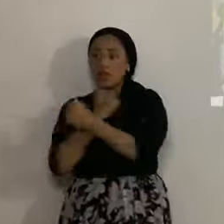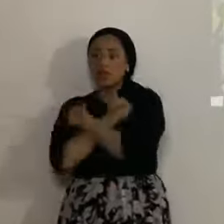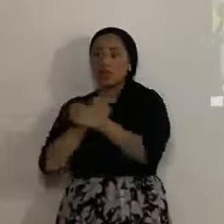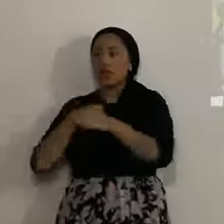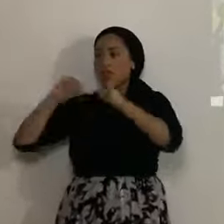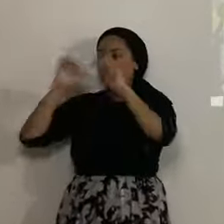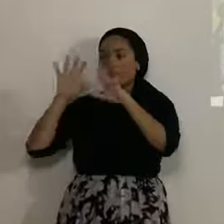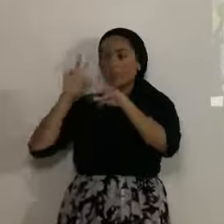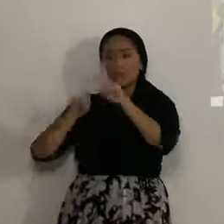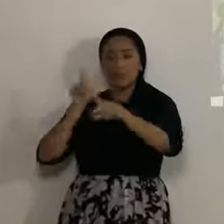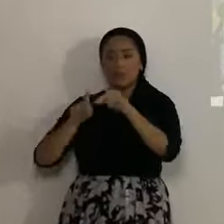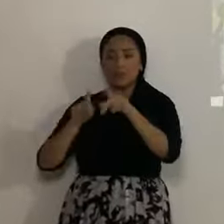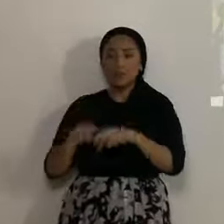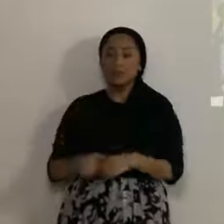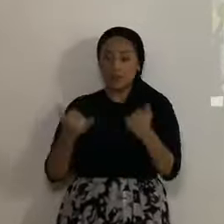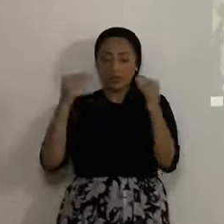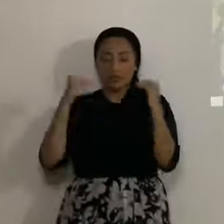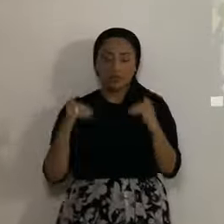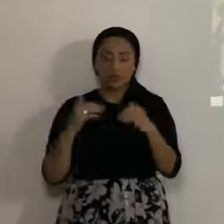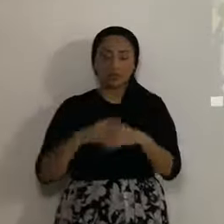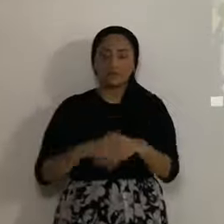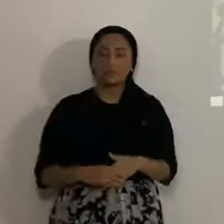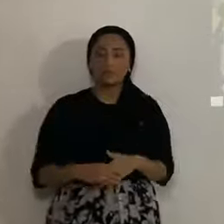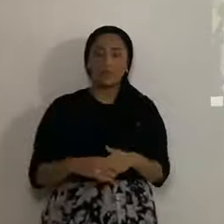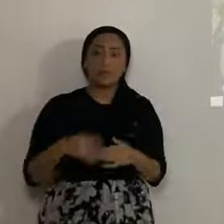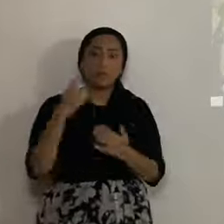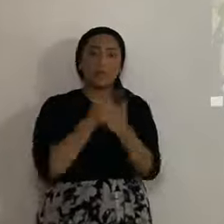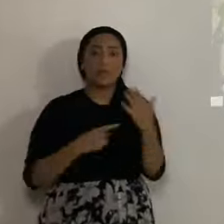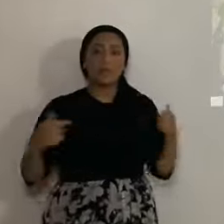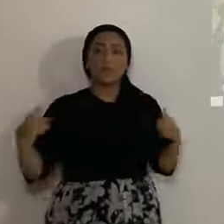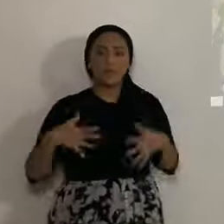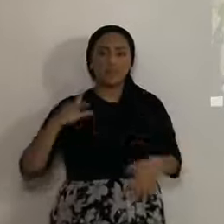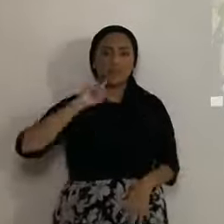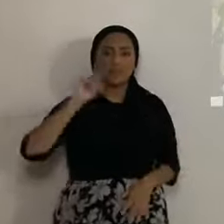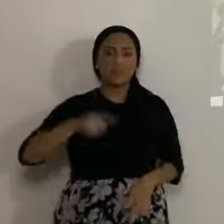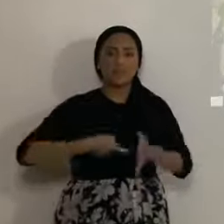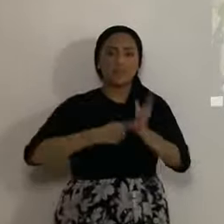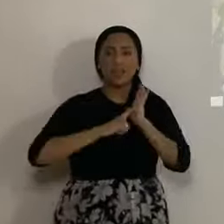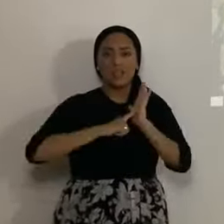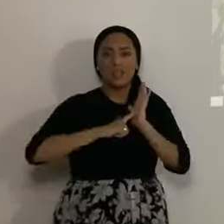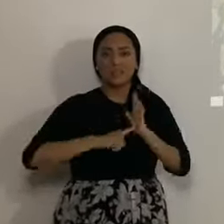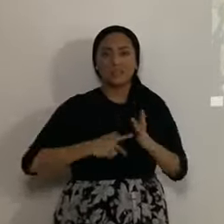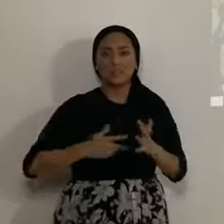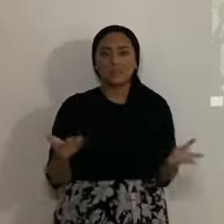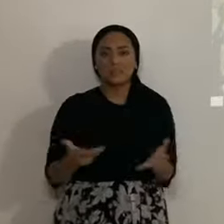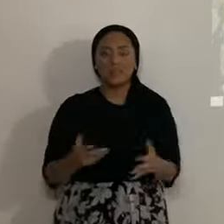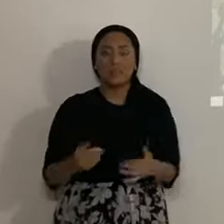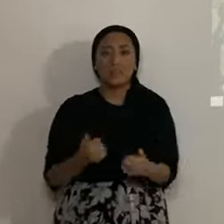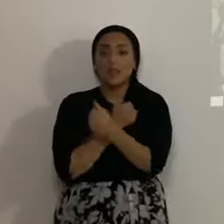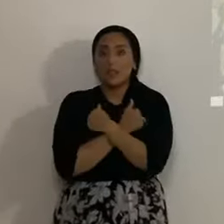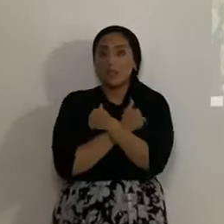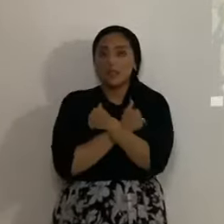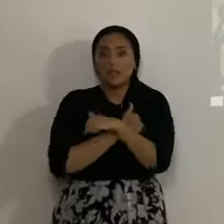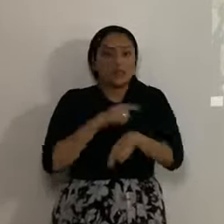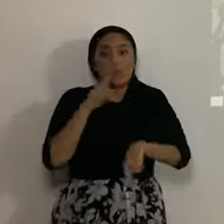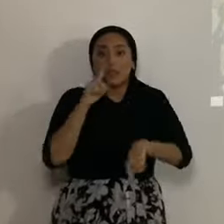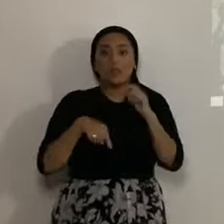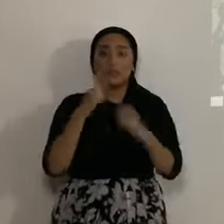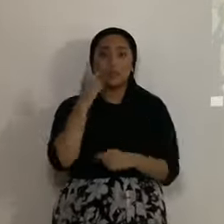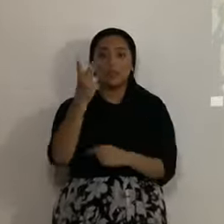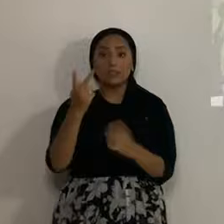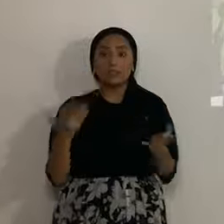bendice a las personas. Ahora, lo que el miedo exige, el amor ni siquiera lo puede ver.